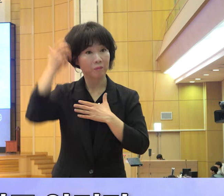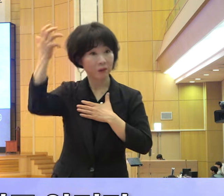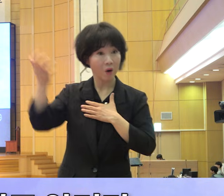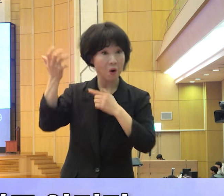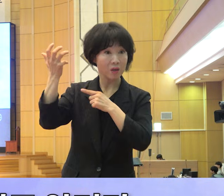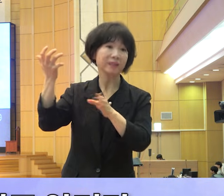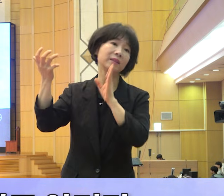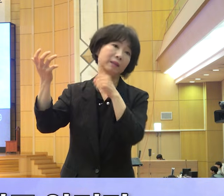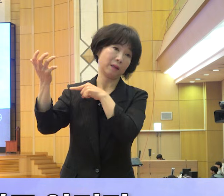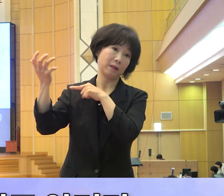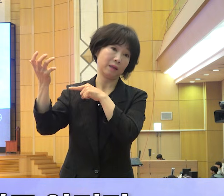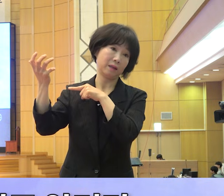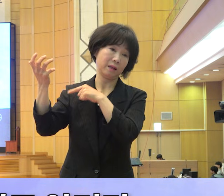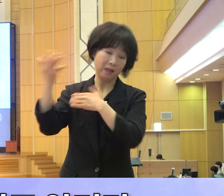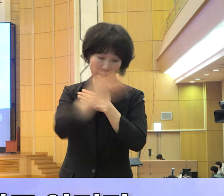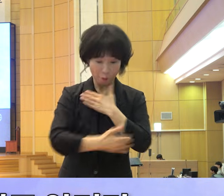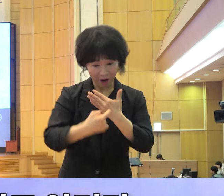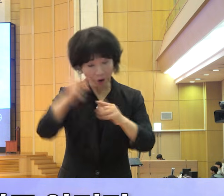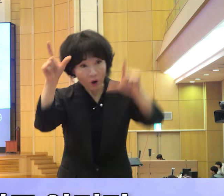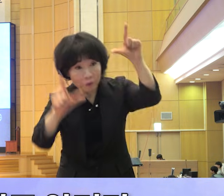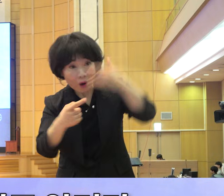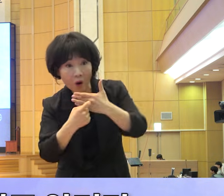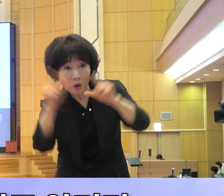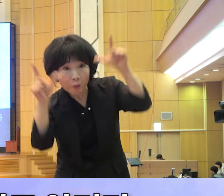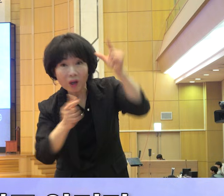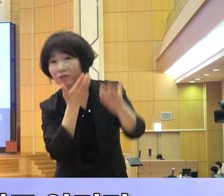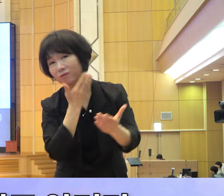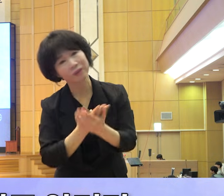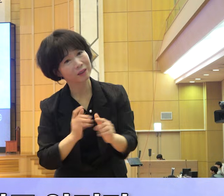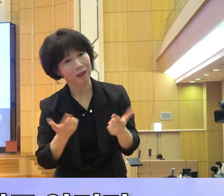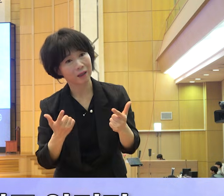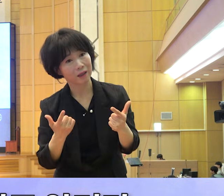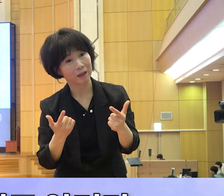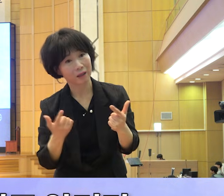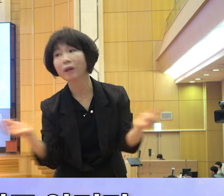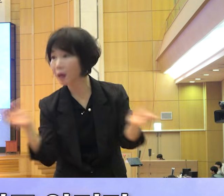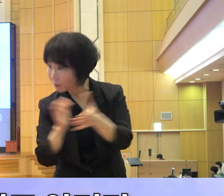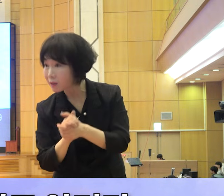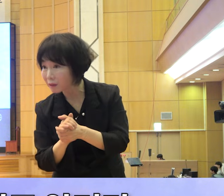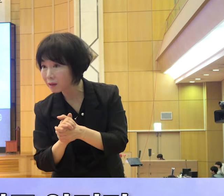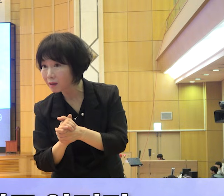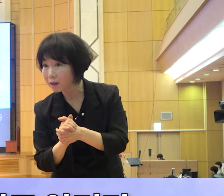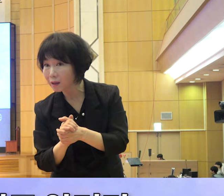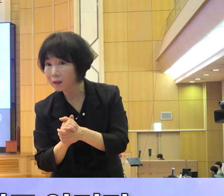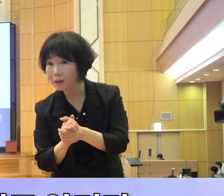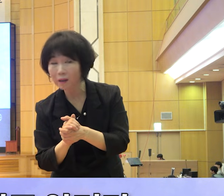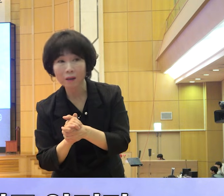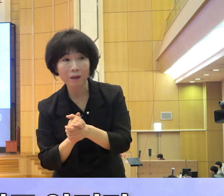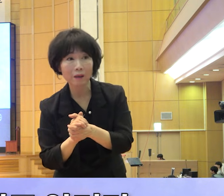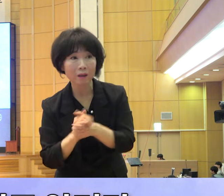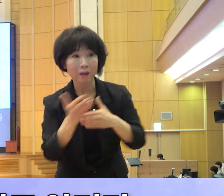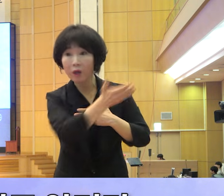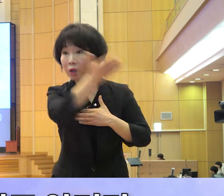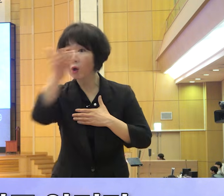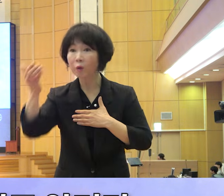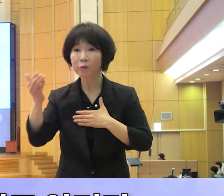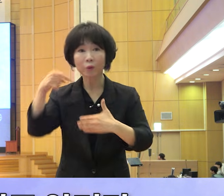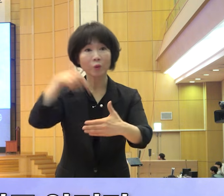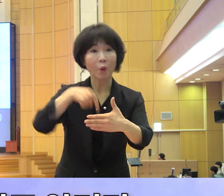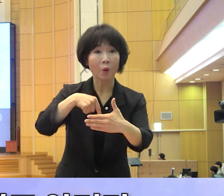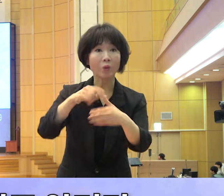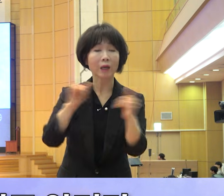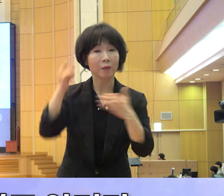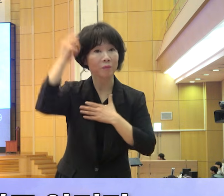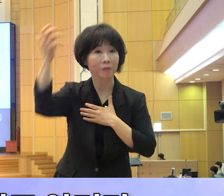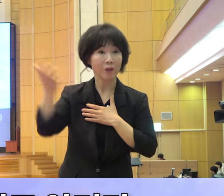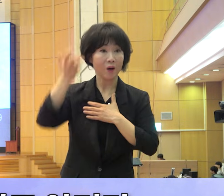실체예요. 겉사람은요 그냥 포장지에 불과한 거예요. 그냥 속사람 영혼이 살 수